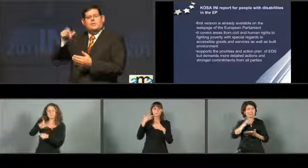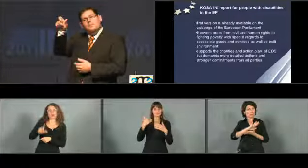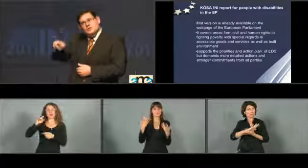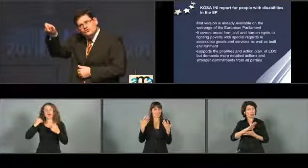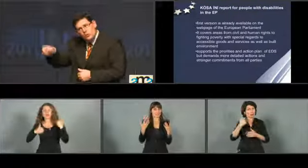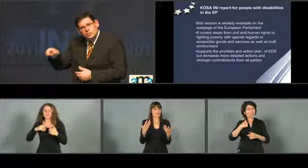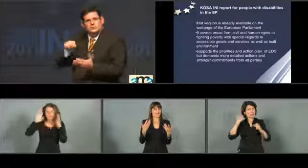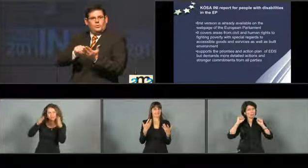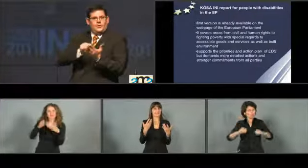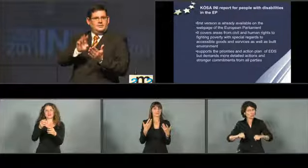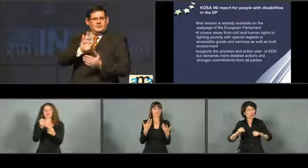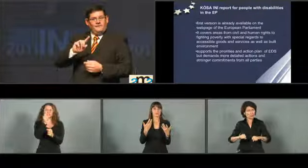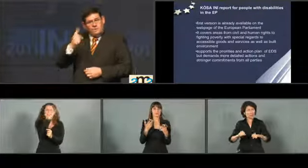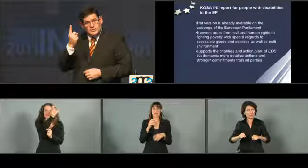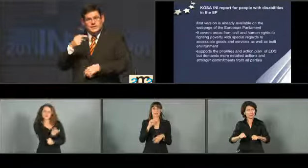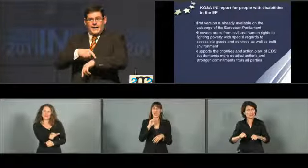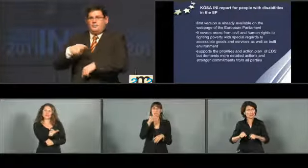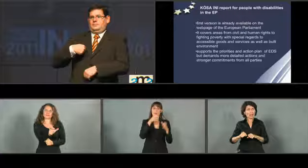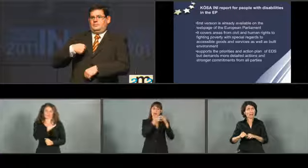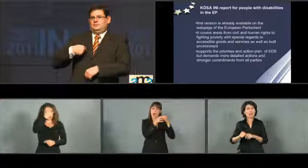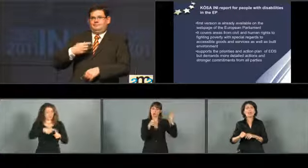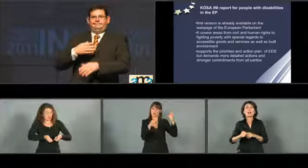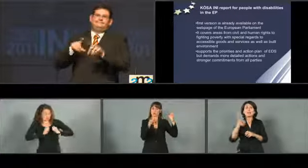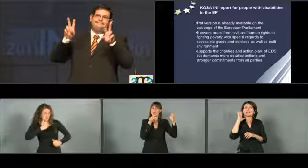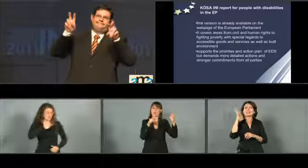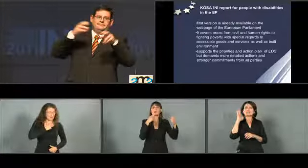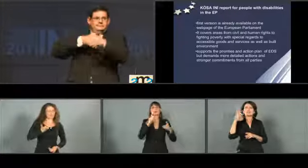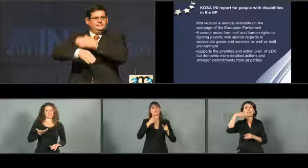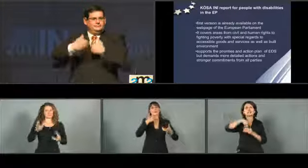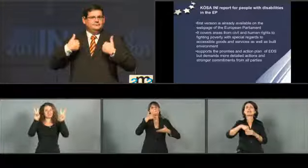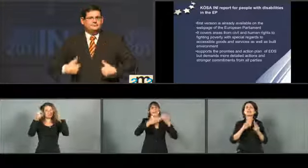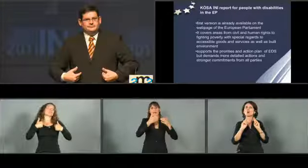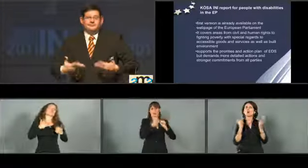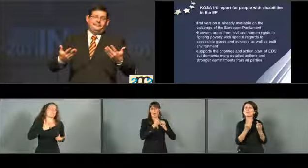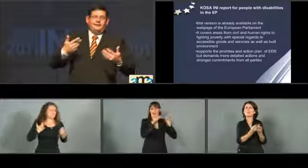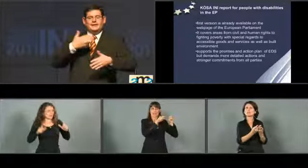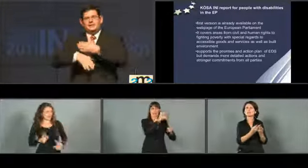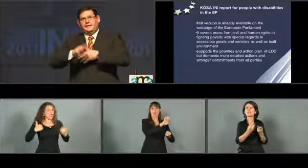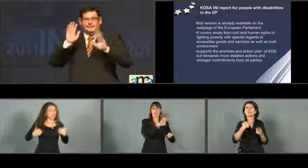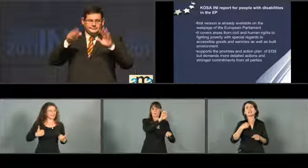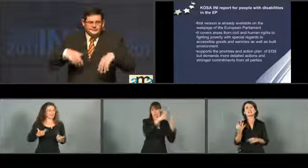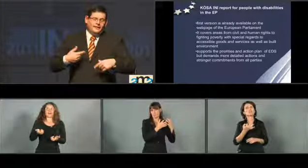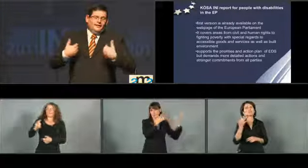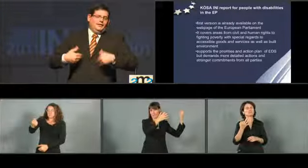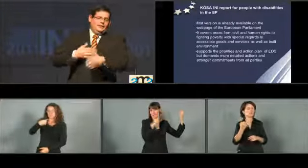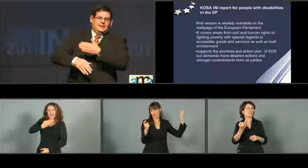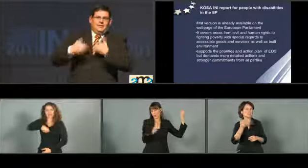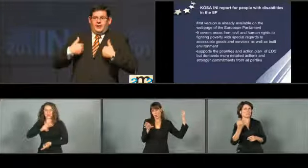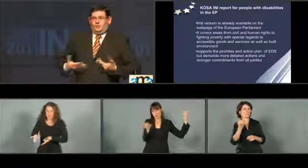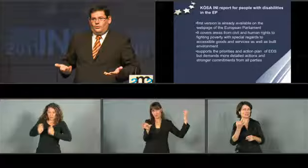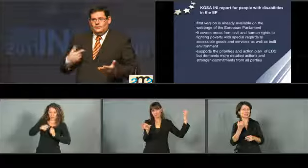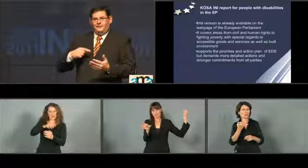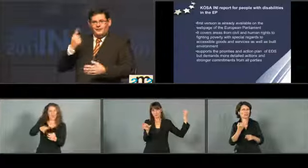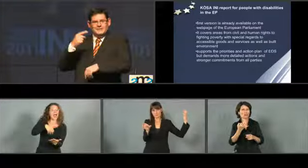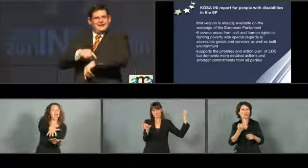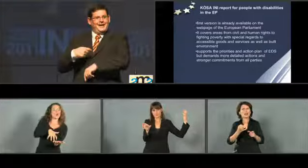Et souvent, ce sont des personnes qui ont un handicap qui se chargent de ces choses-là. Et moi-même, comme personne handicapée,